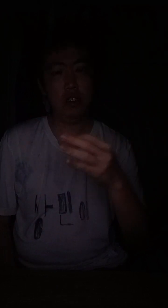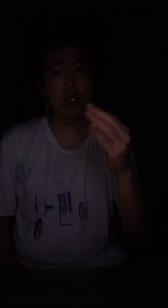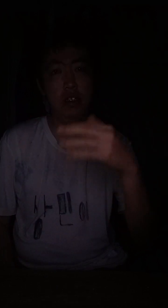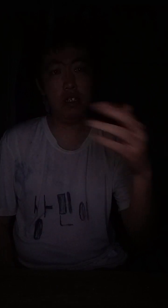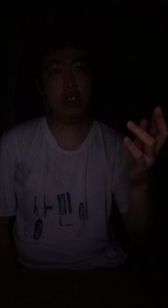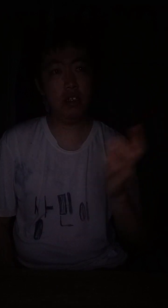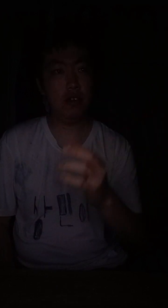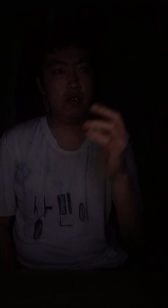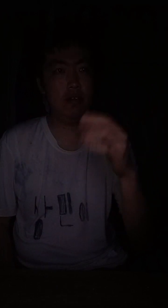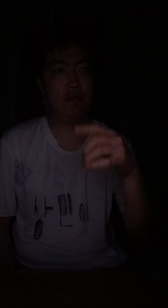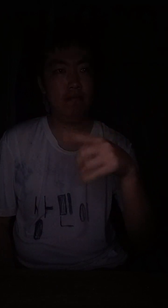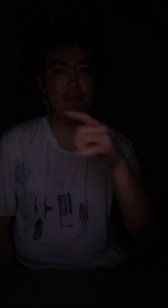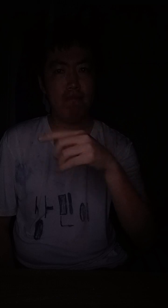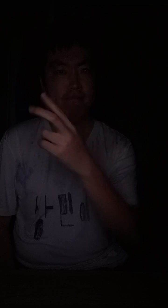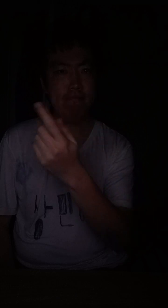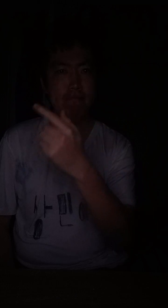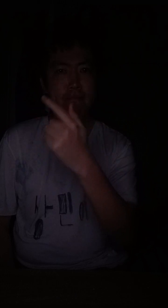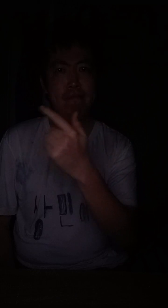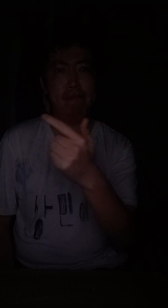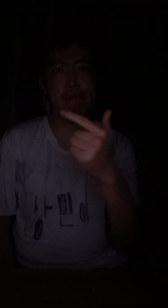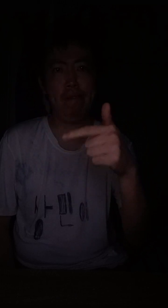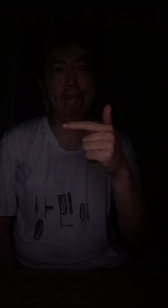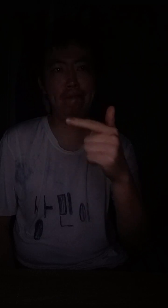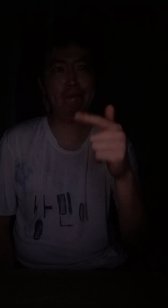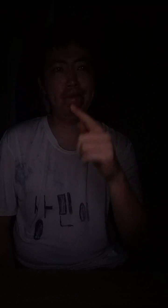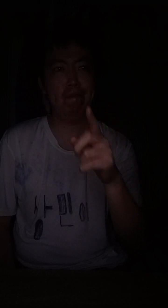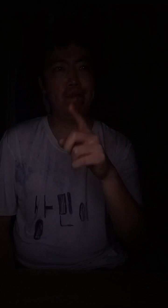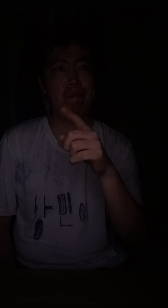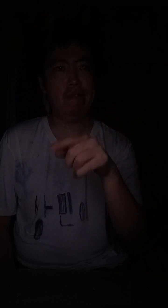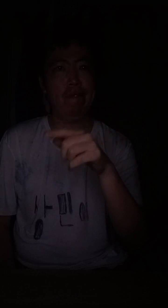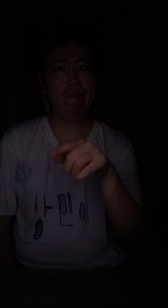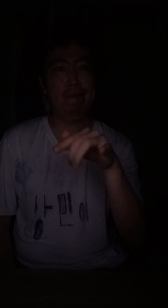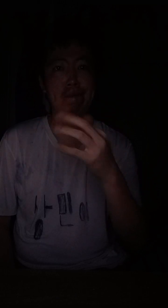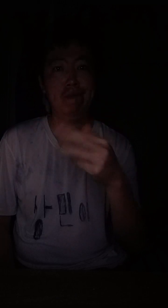사람요, 저 사람 임마, 이 자식,